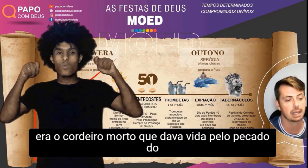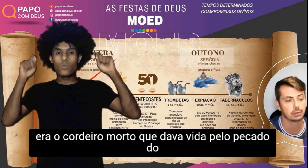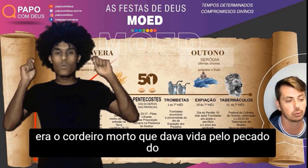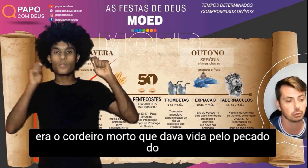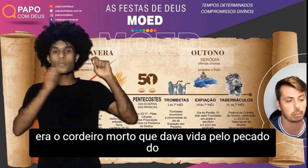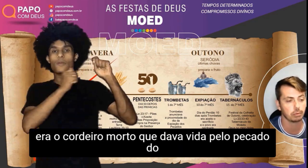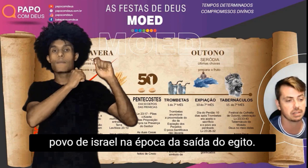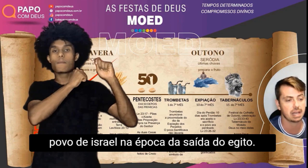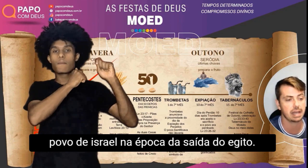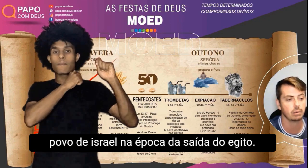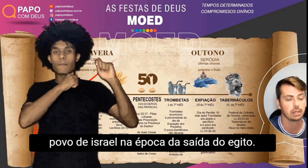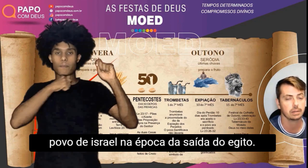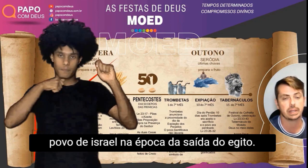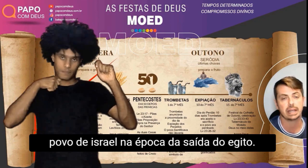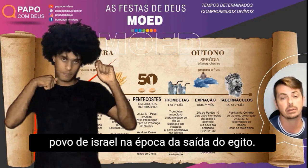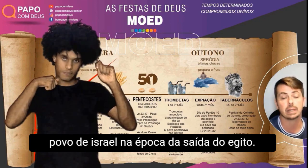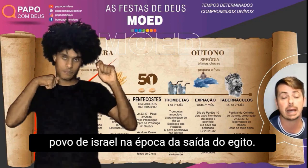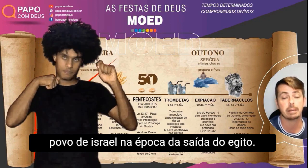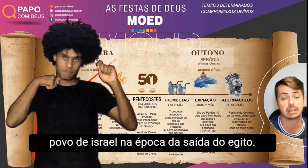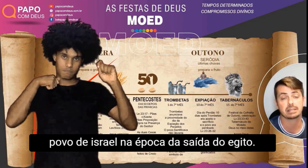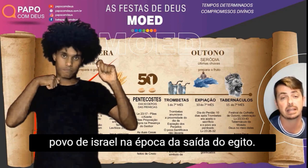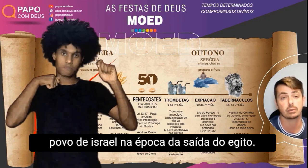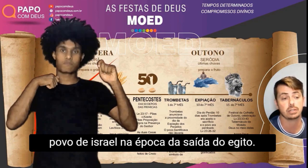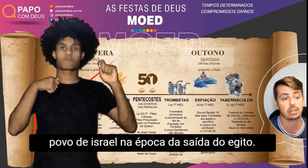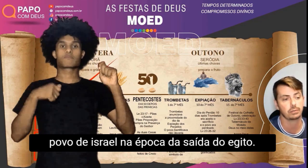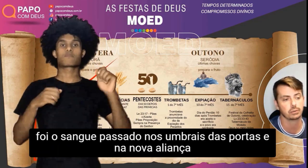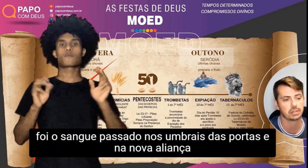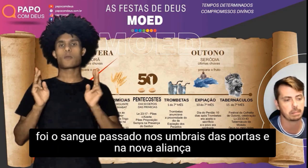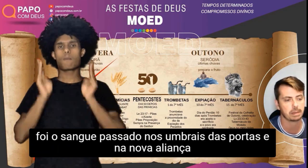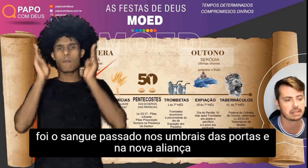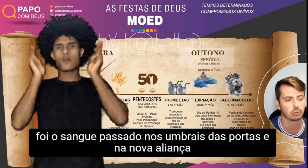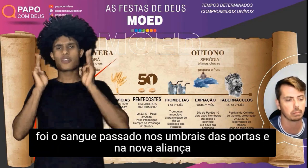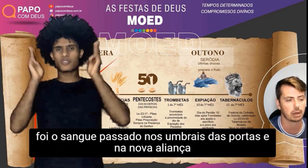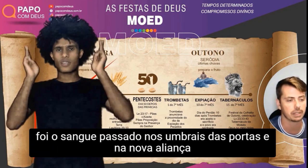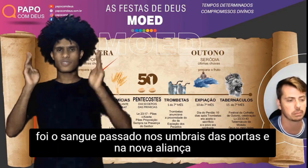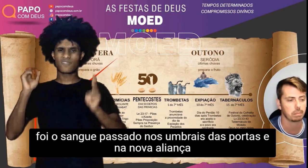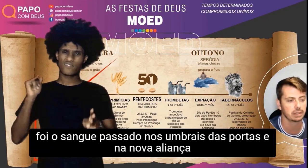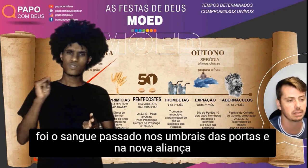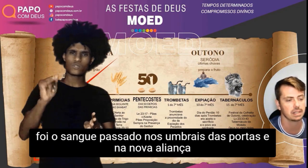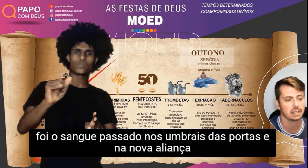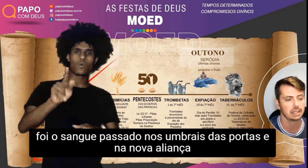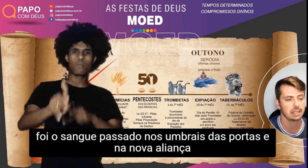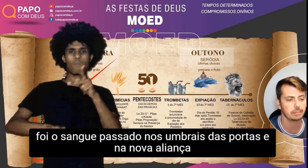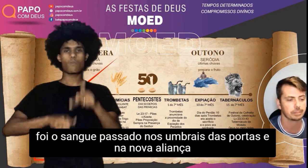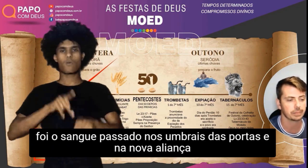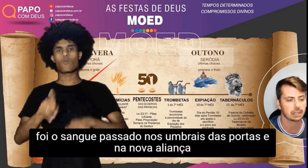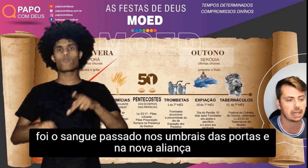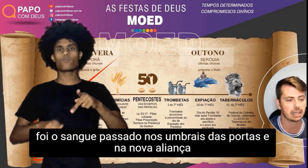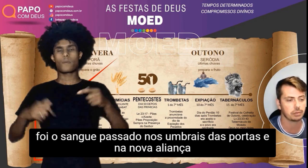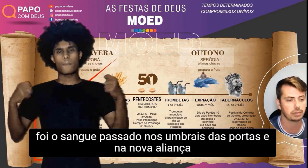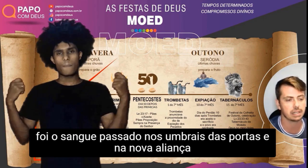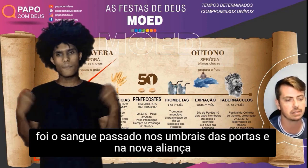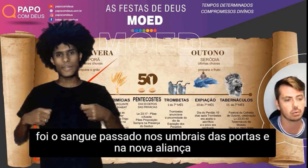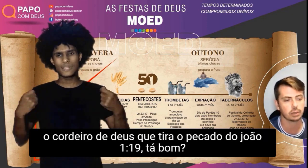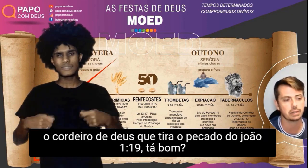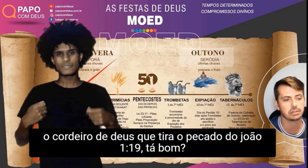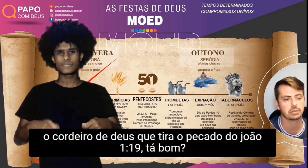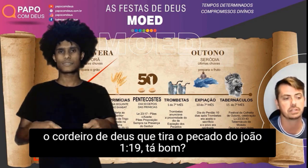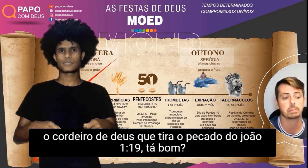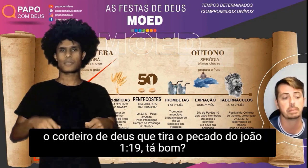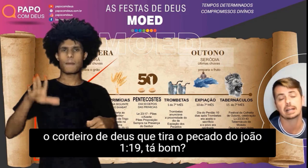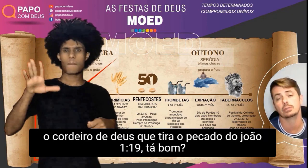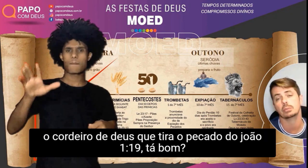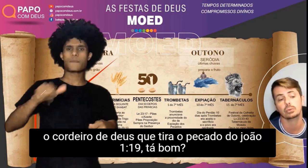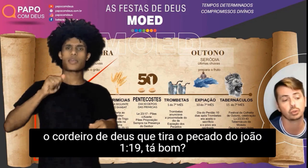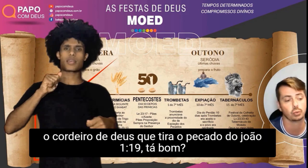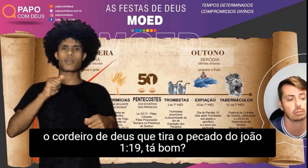pelo pecado do povo de Israel, né? Na época da saída do Egito foi o sangue passado no umbral das portas, e na nova aliança o cordeiro de